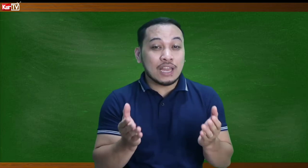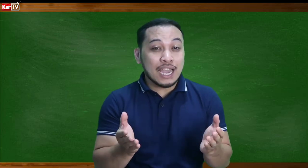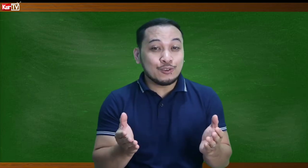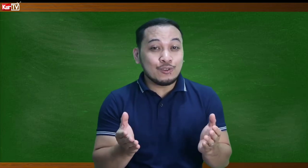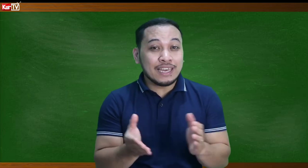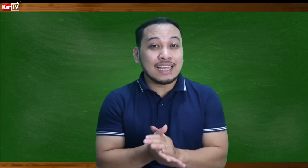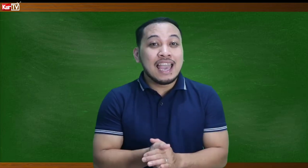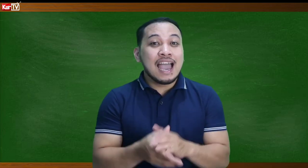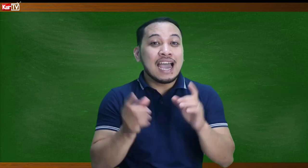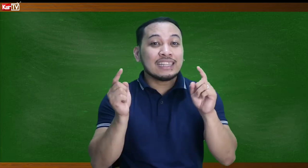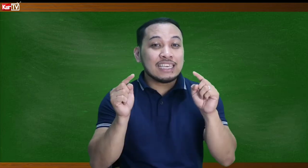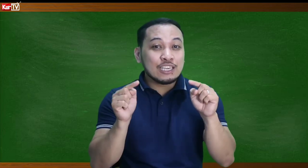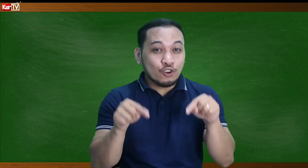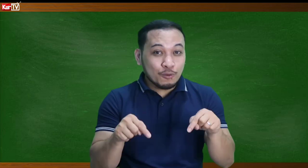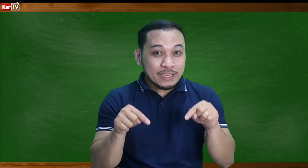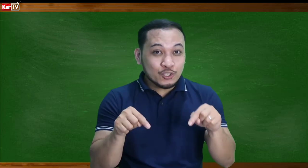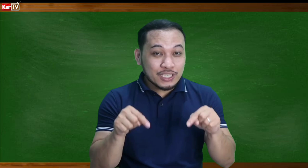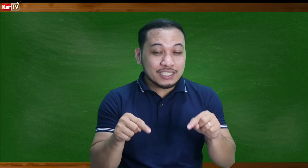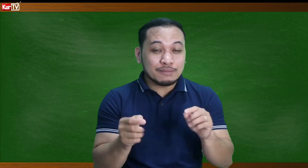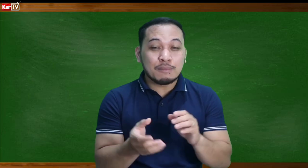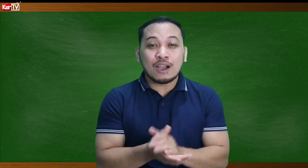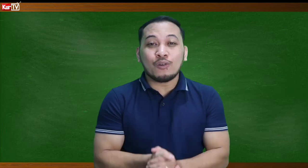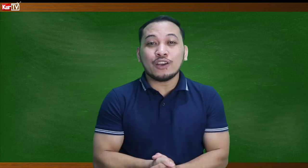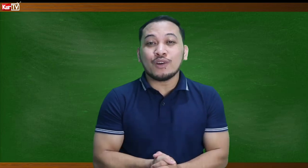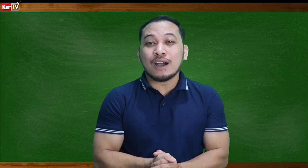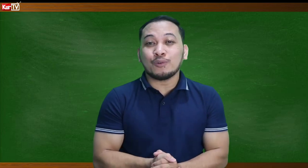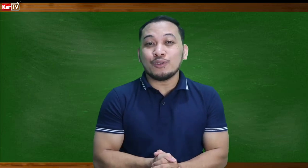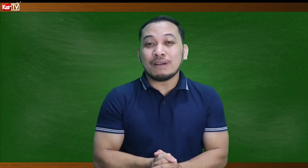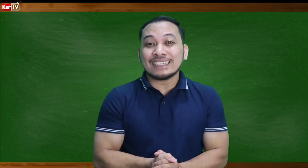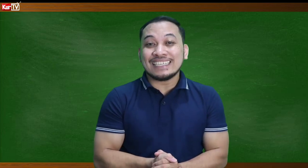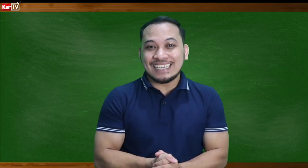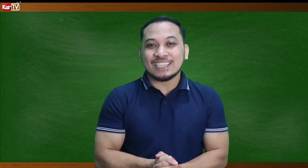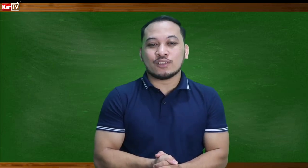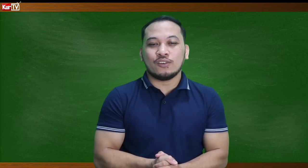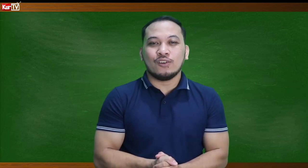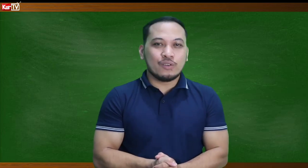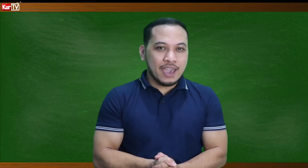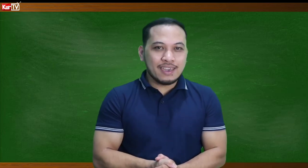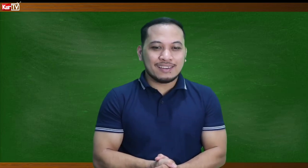hulaan nyo ulit. At i-comment nyo dyan sa baba kung ano nga po yung mga sinenyas ko. Okay?